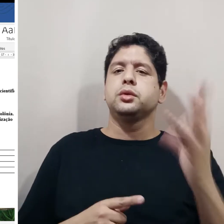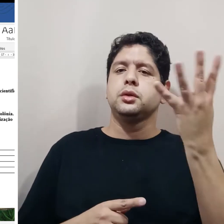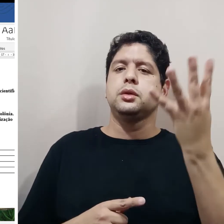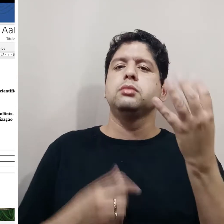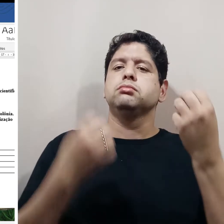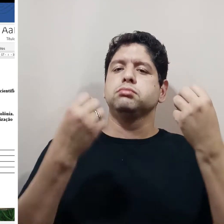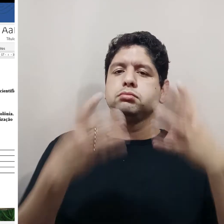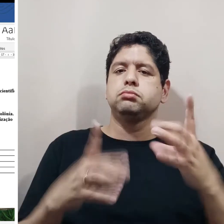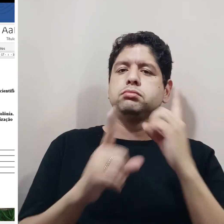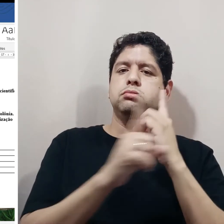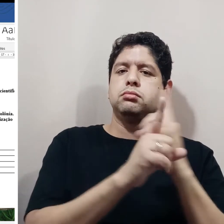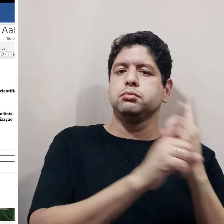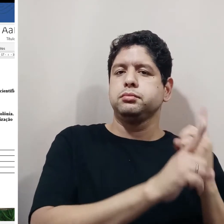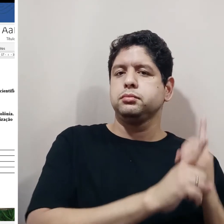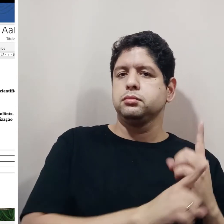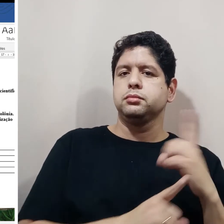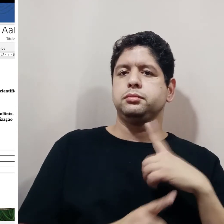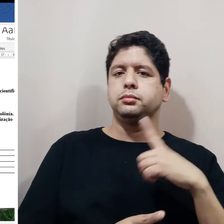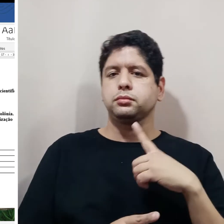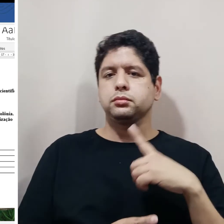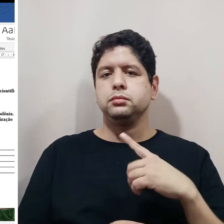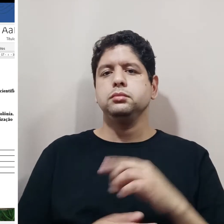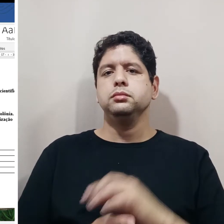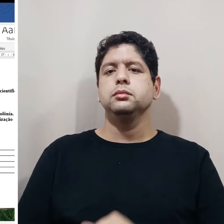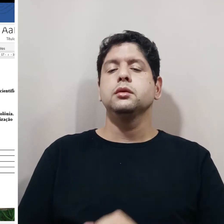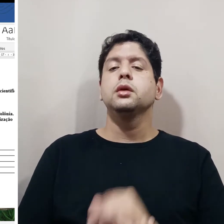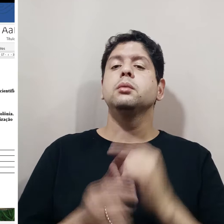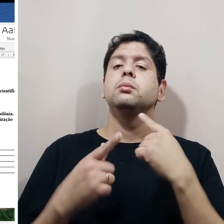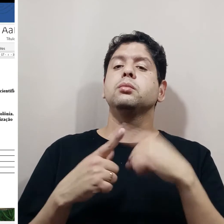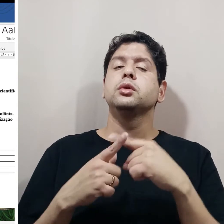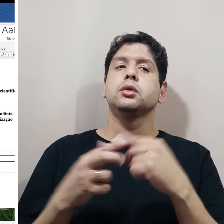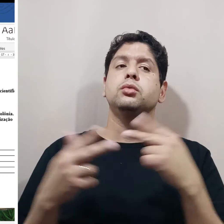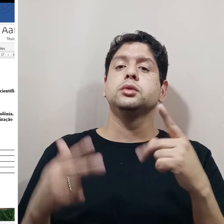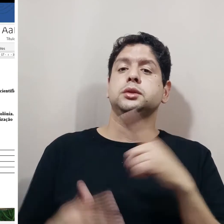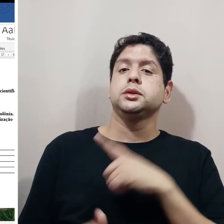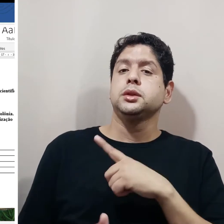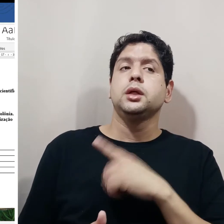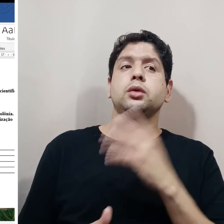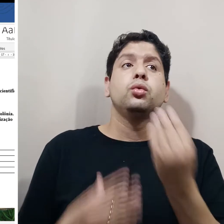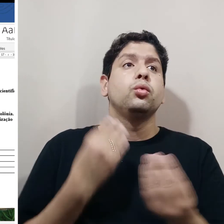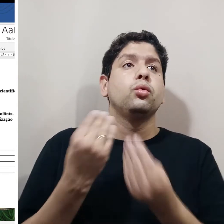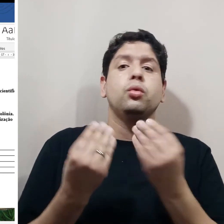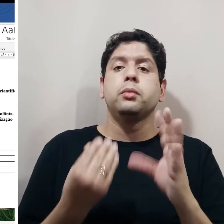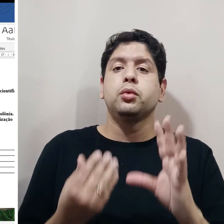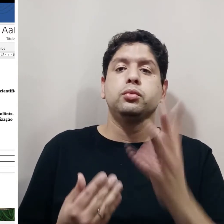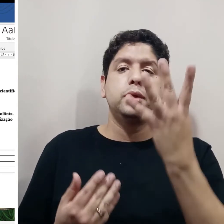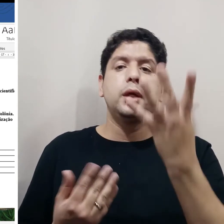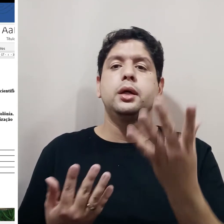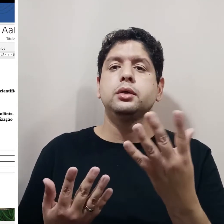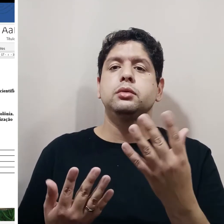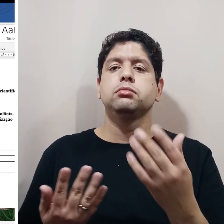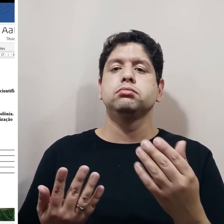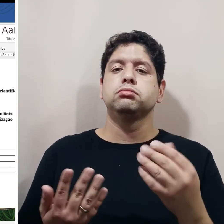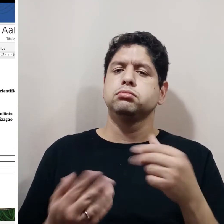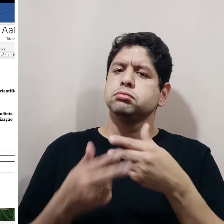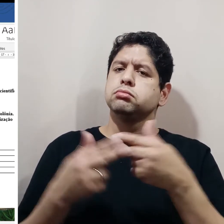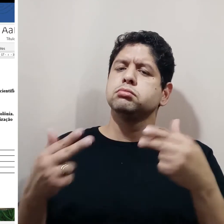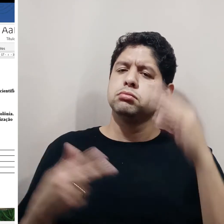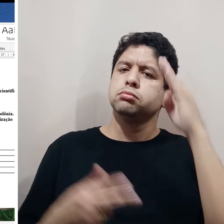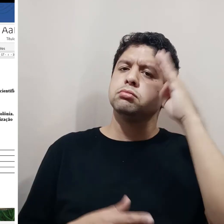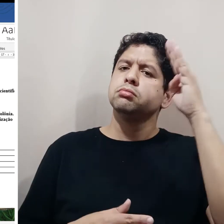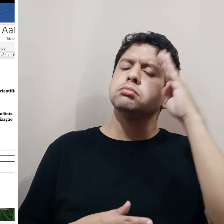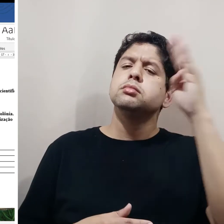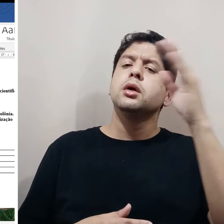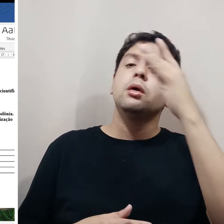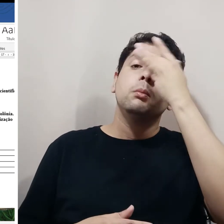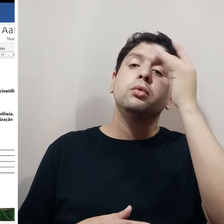que busca observar as coisas, que busca fazer experiências, né, para que se chegue a conclusões